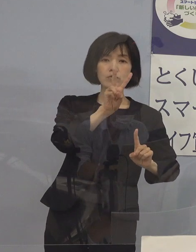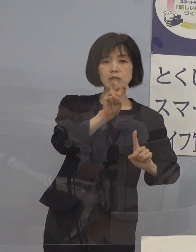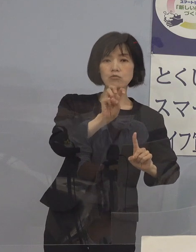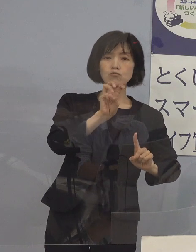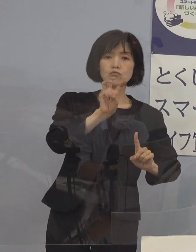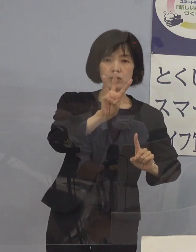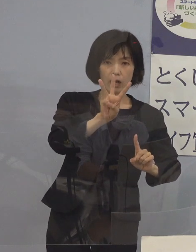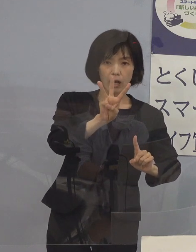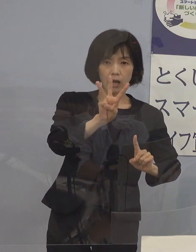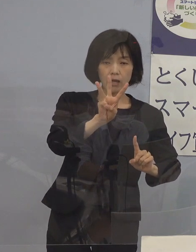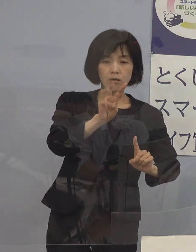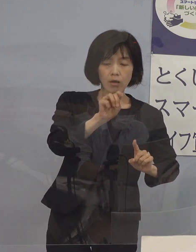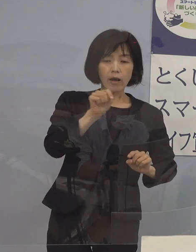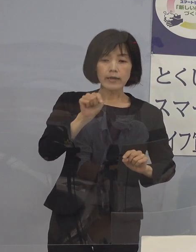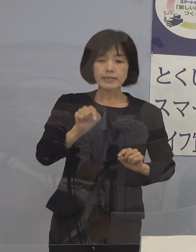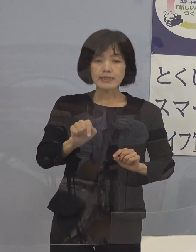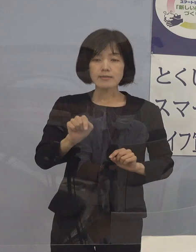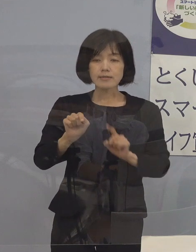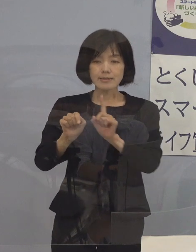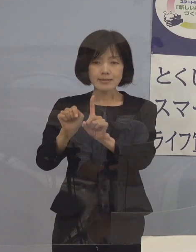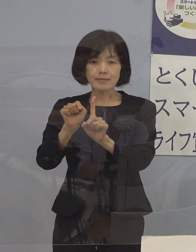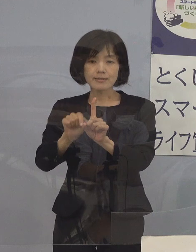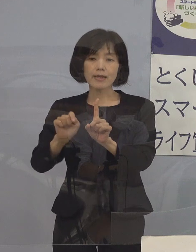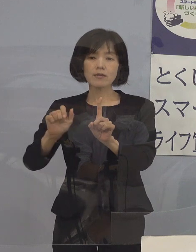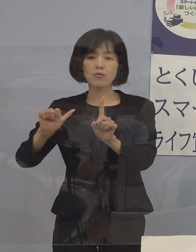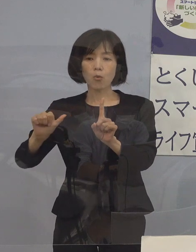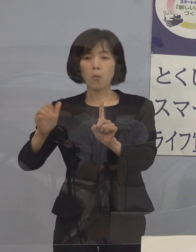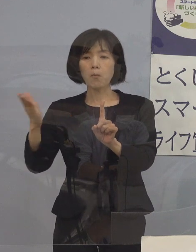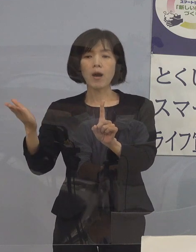1491分の23、 1.5% となります。